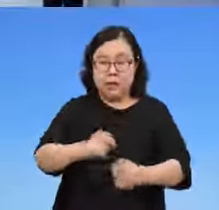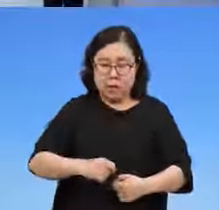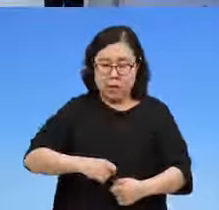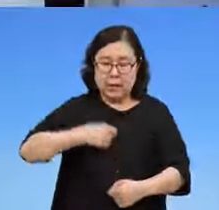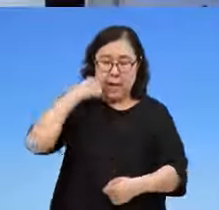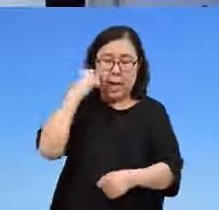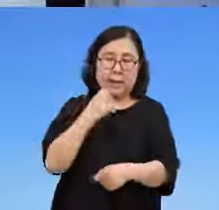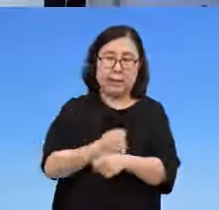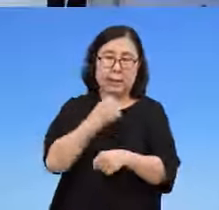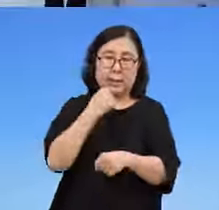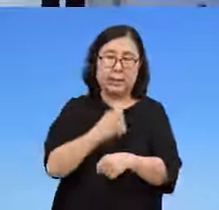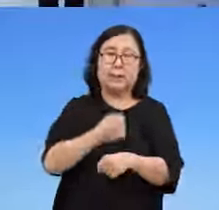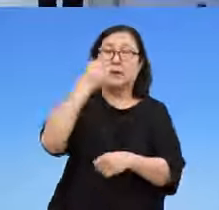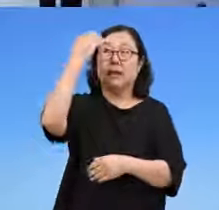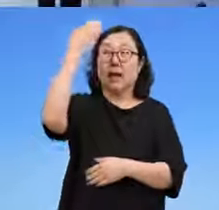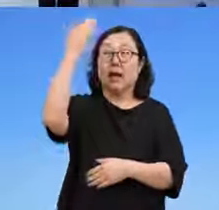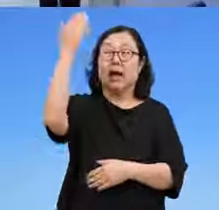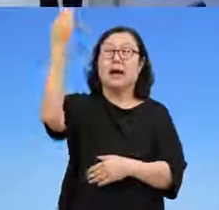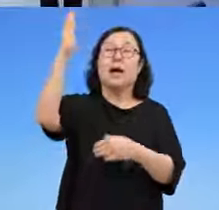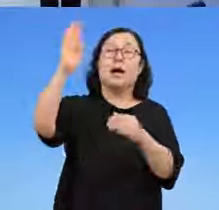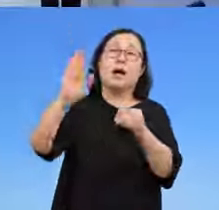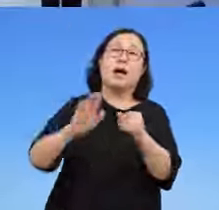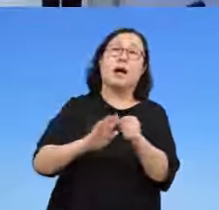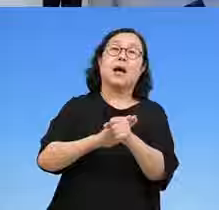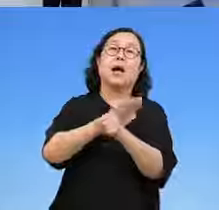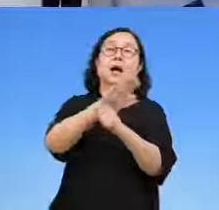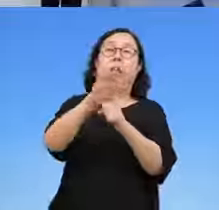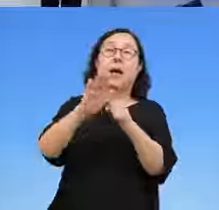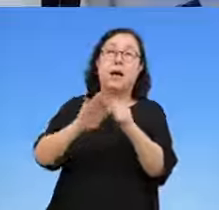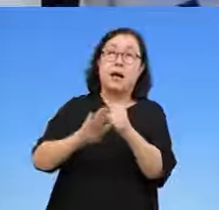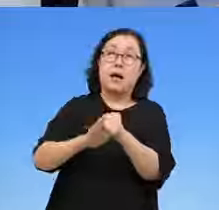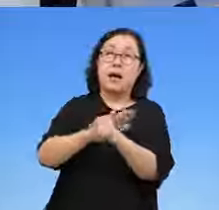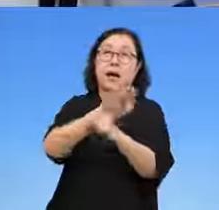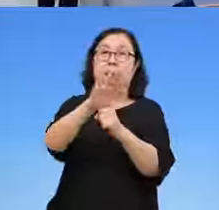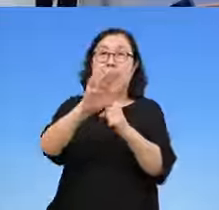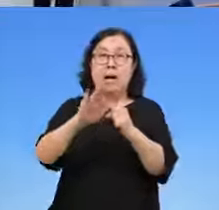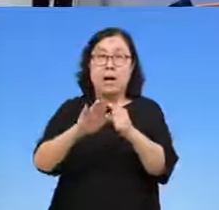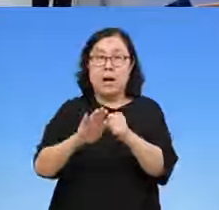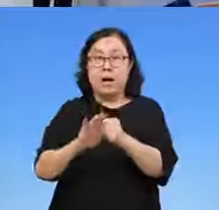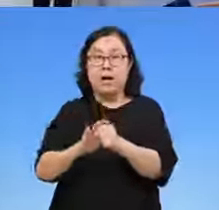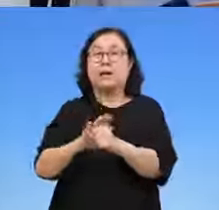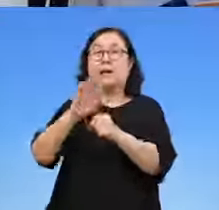성실하신 그 사랑, 내 영혼이 그 사랑을 노래합니다.